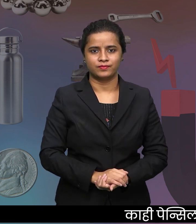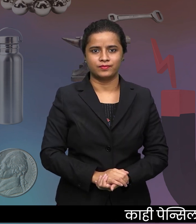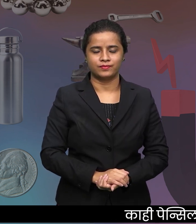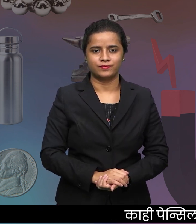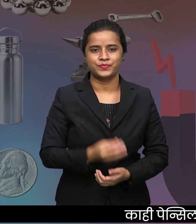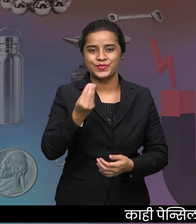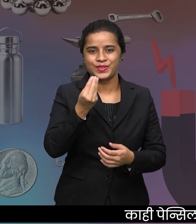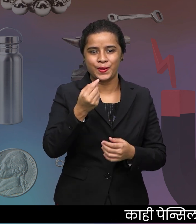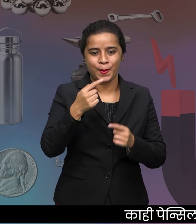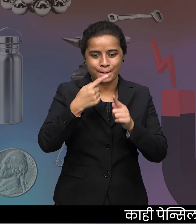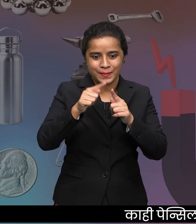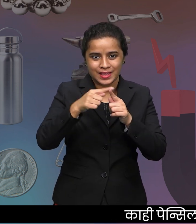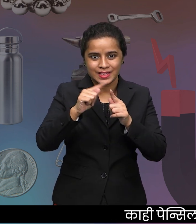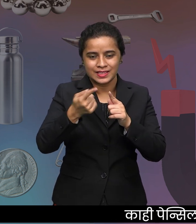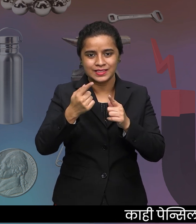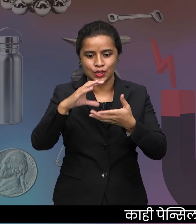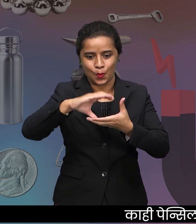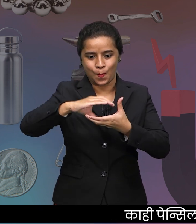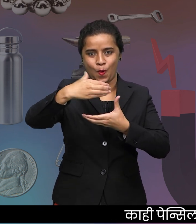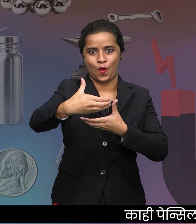काही पेन्सिल बॉक्समध्ये कंपास पेटी,